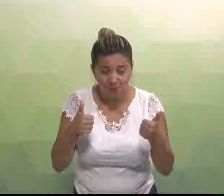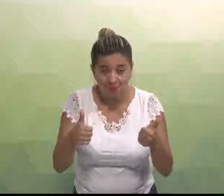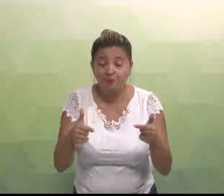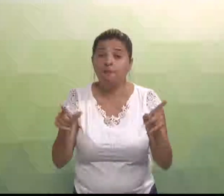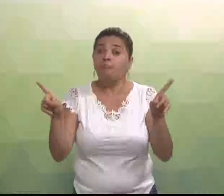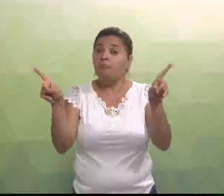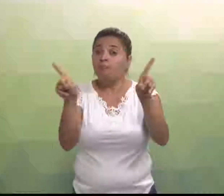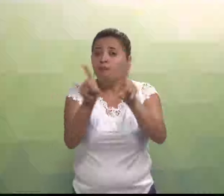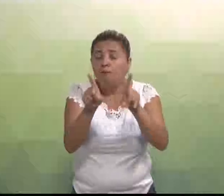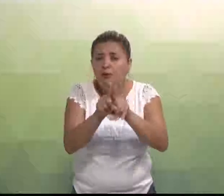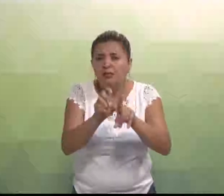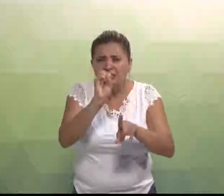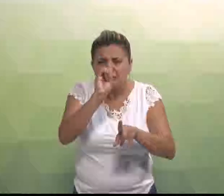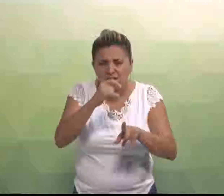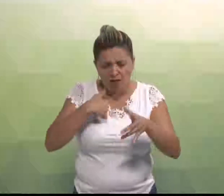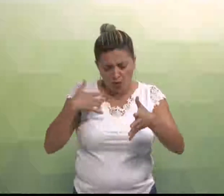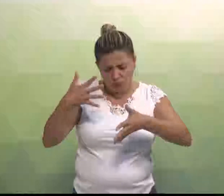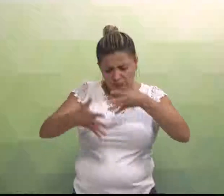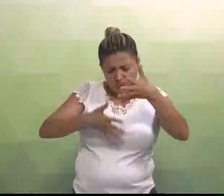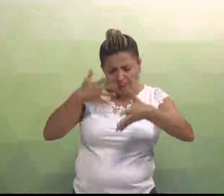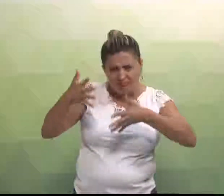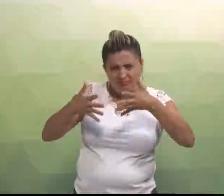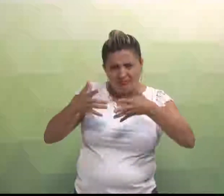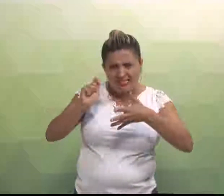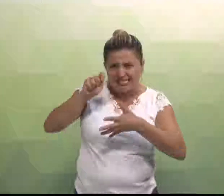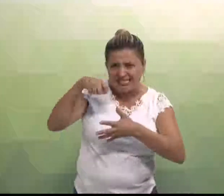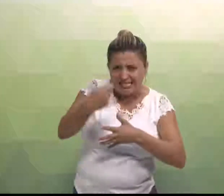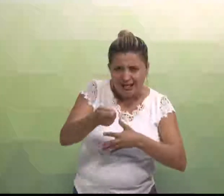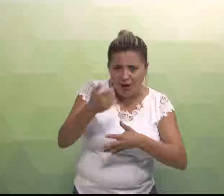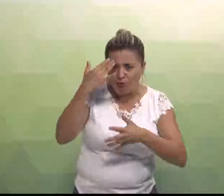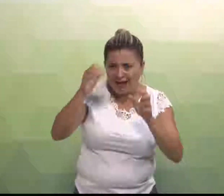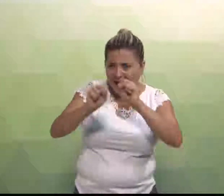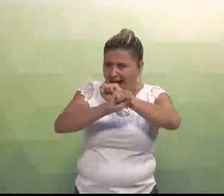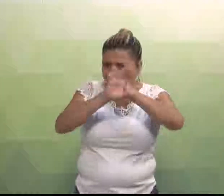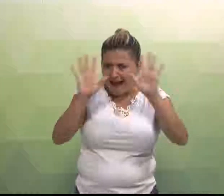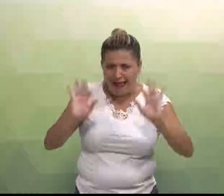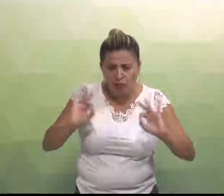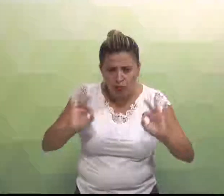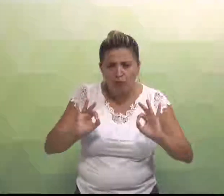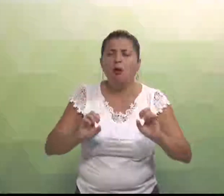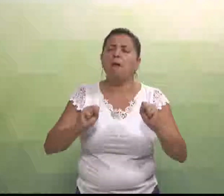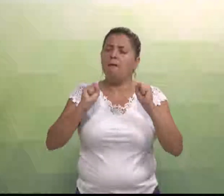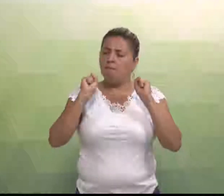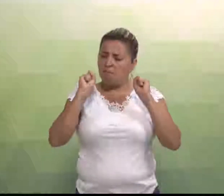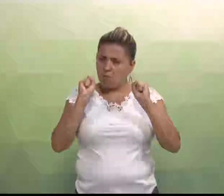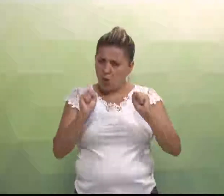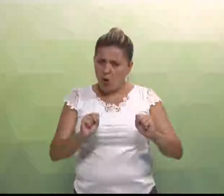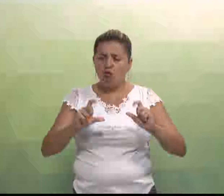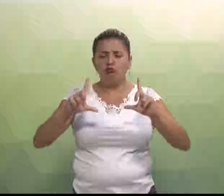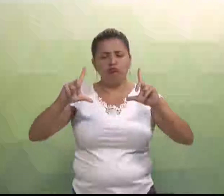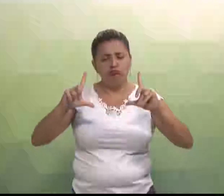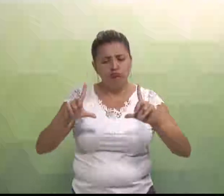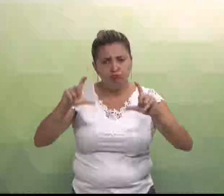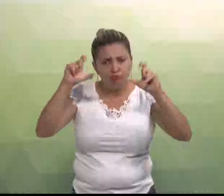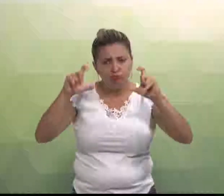possam entender e ficar claro o sinal, ok? Mas se, por exemplo, eu fazer o sinal e não ficar claro, vocês podem